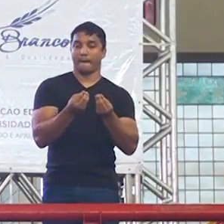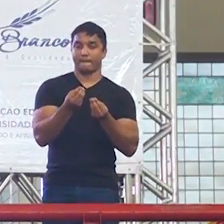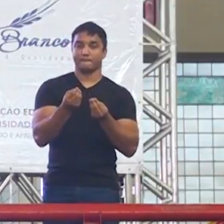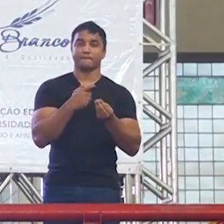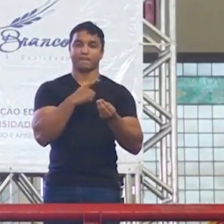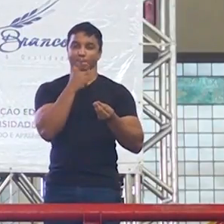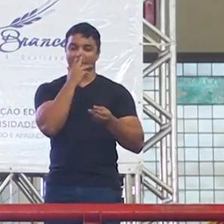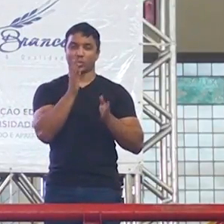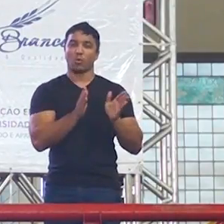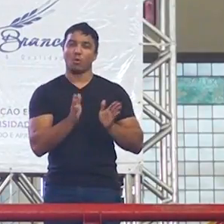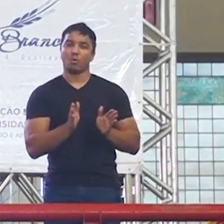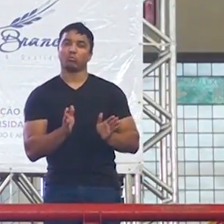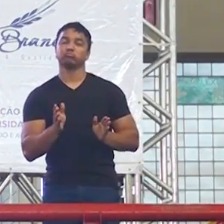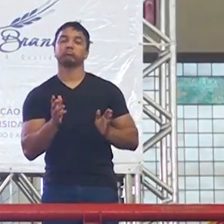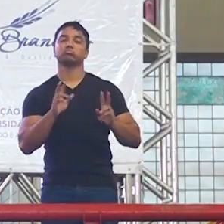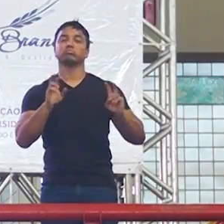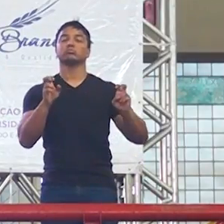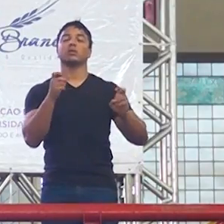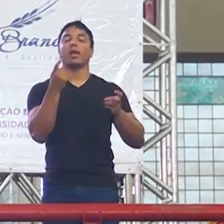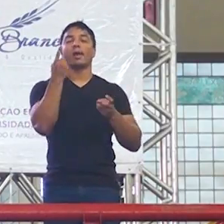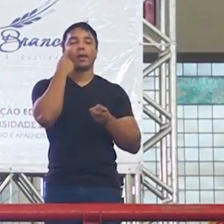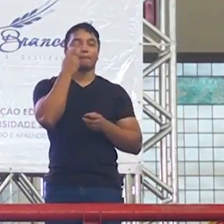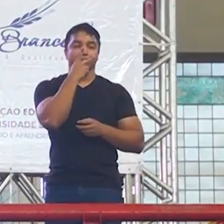uma habilidade desse Enem, de